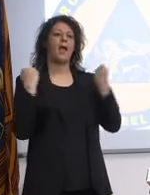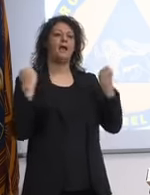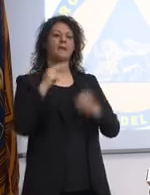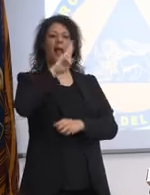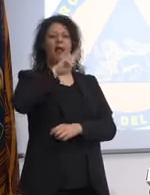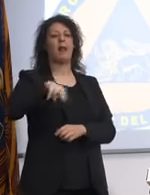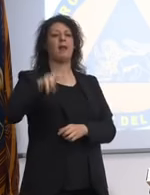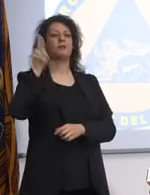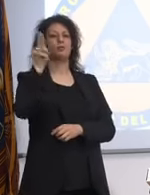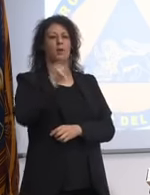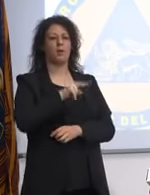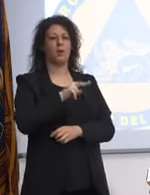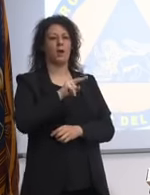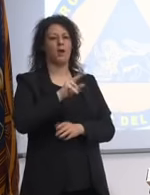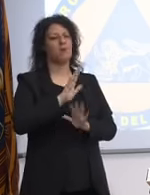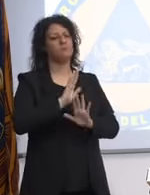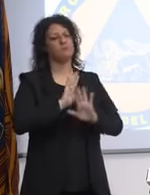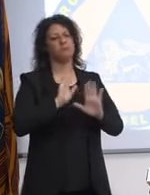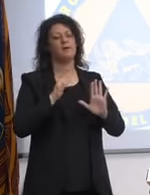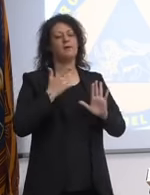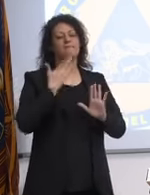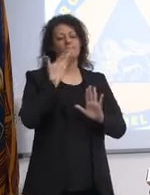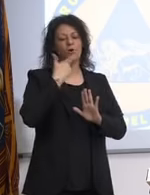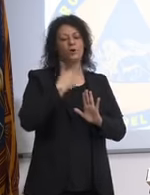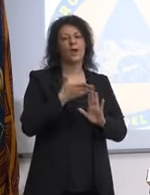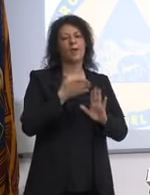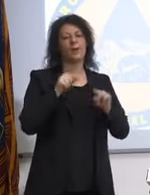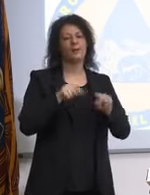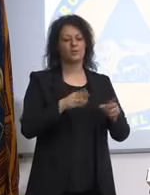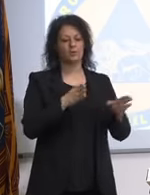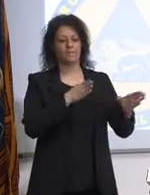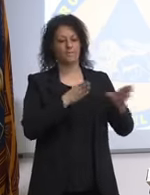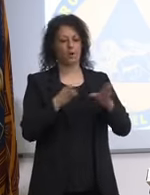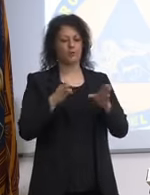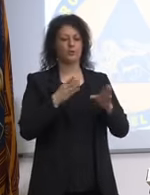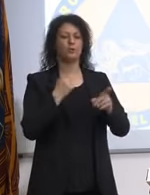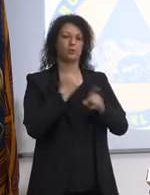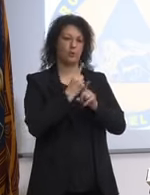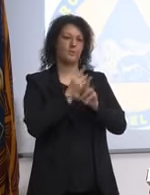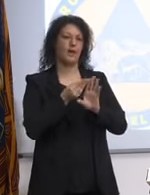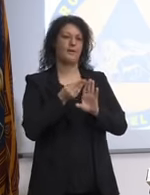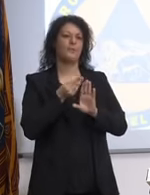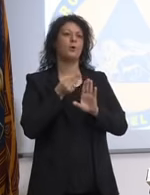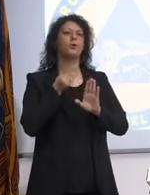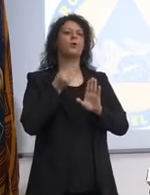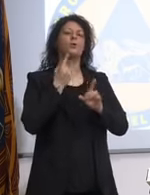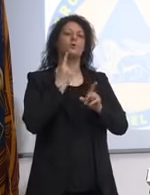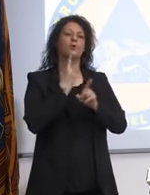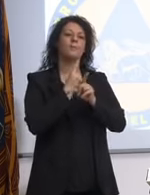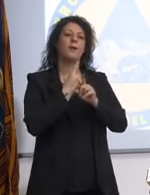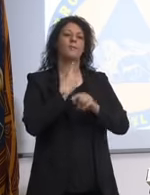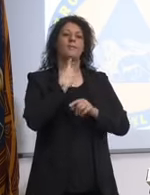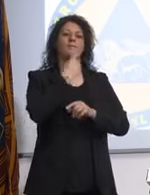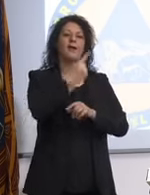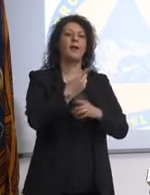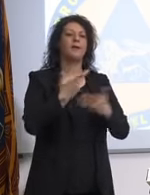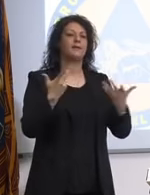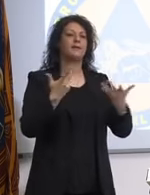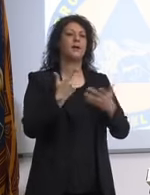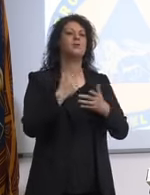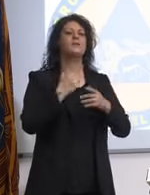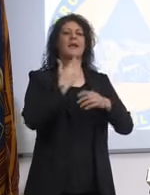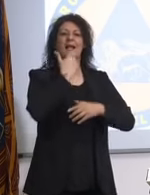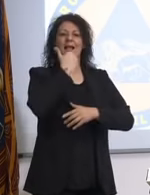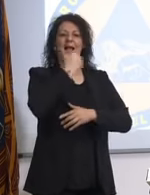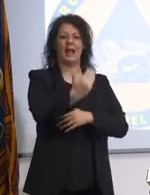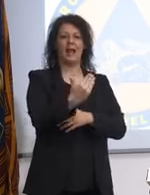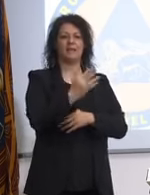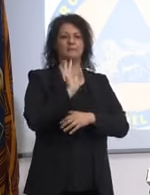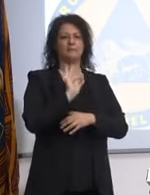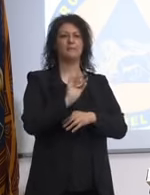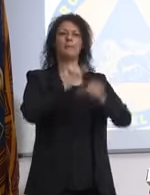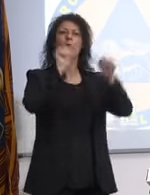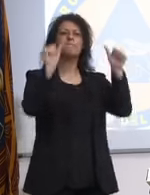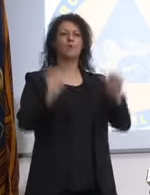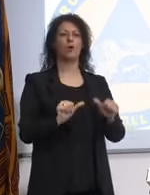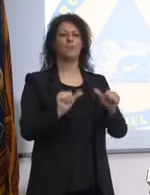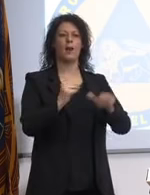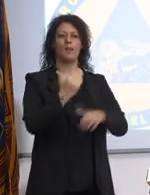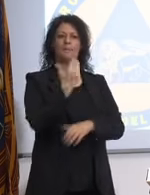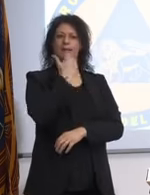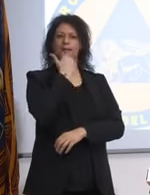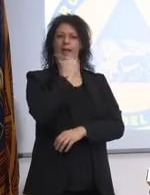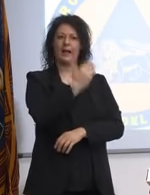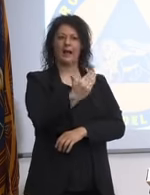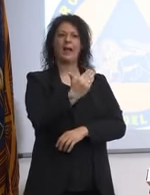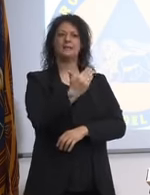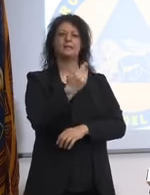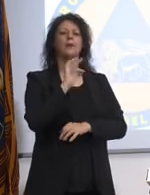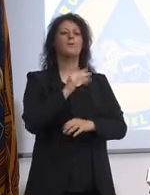in un momento nel quale ci sarà serenità, ma va fatto un ringraziamento formale ad ognuno dei nostri lavoratori, perché loro sono